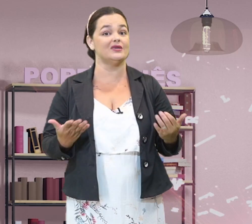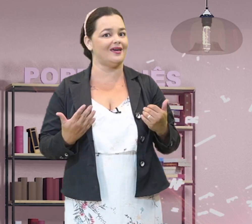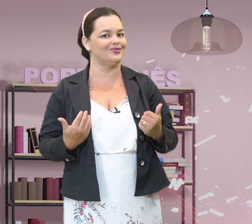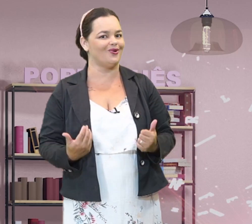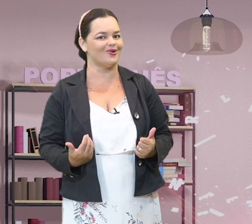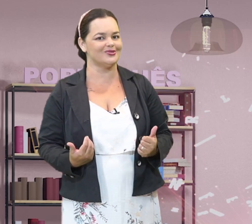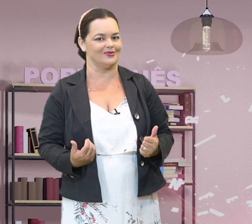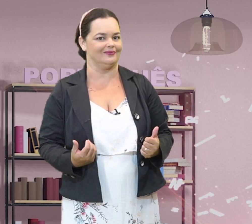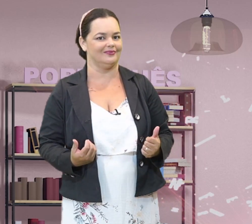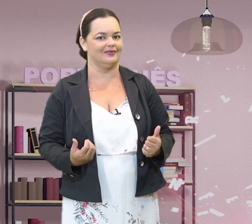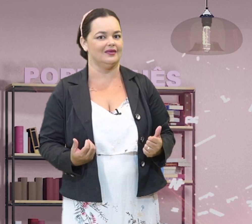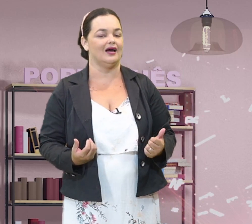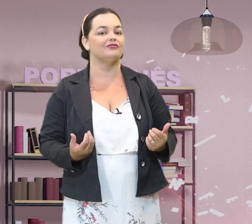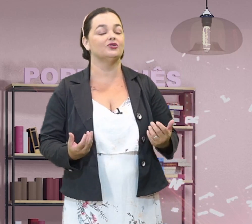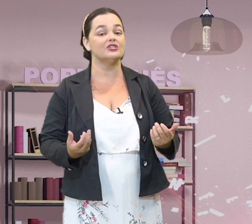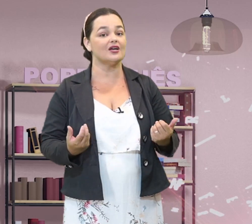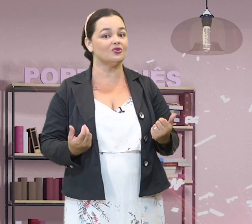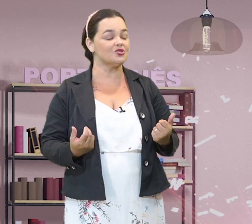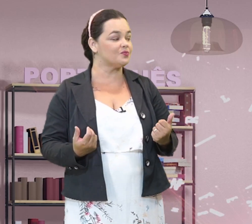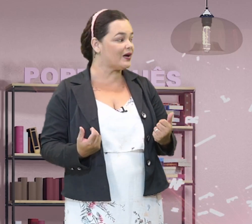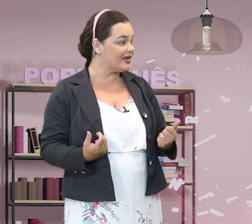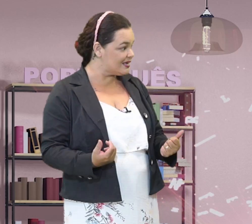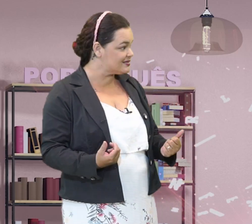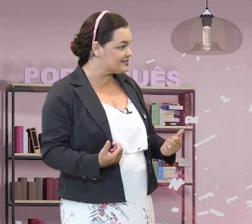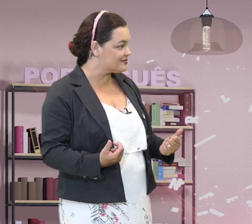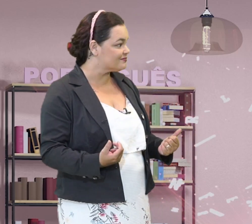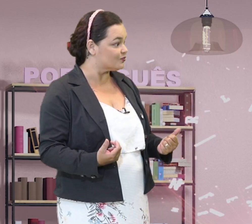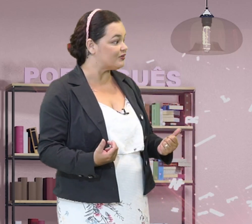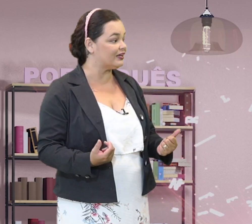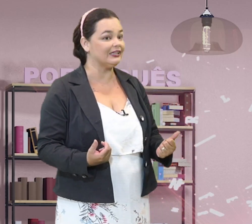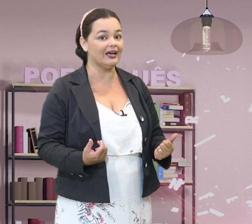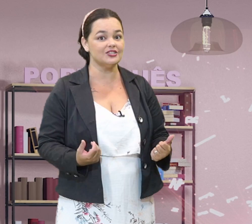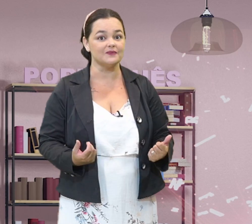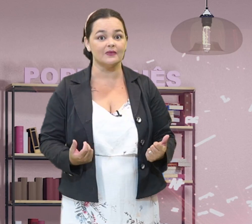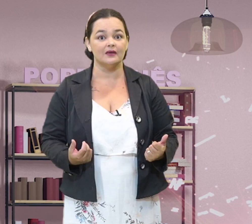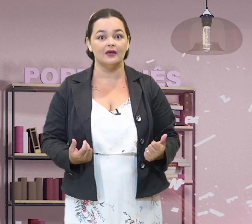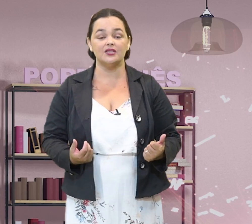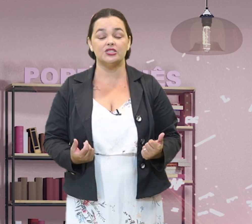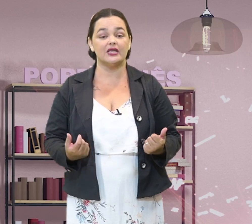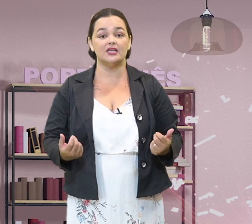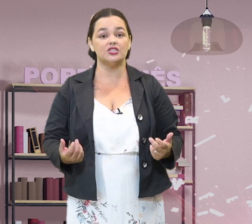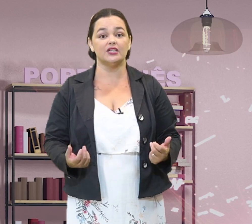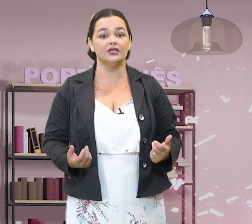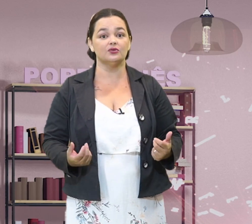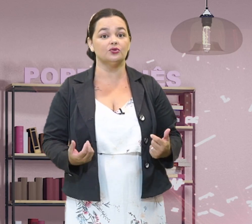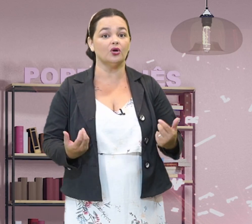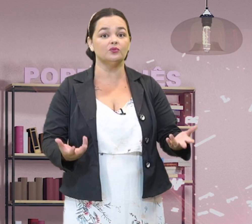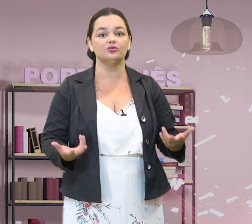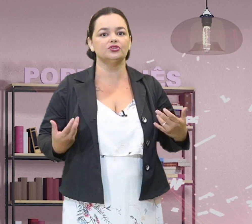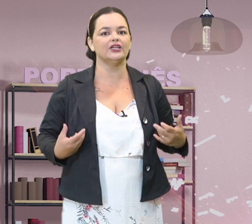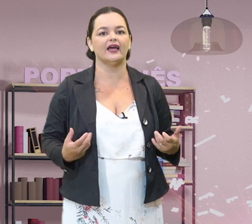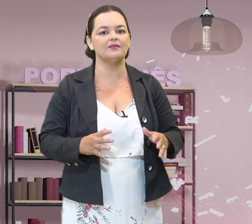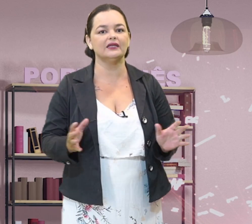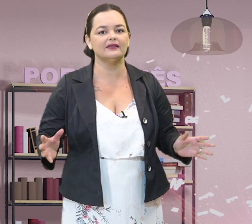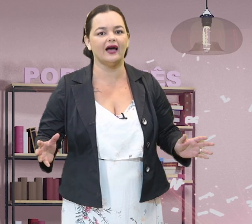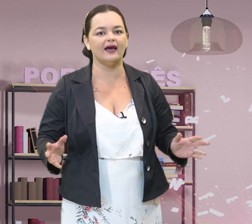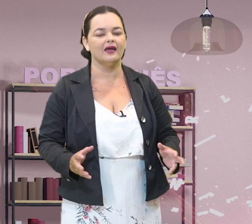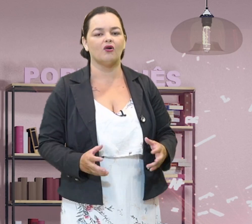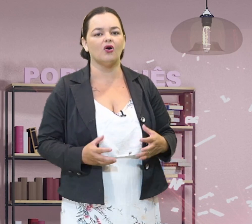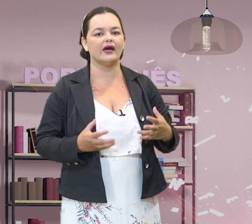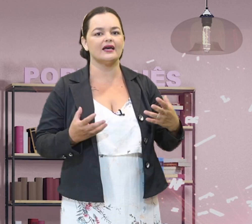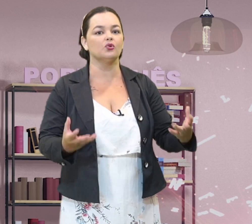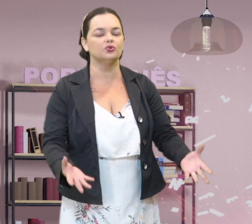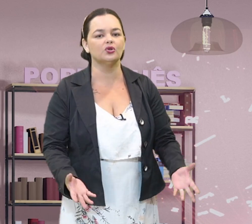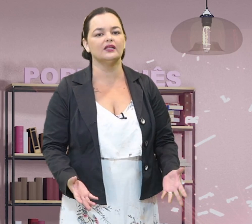valorizar o que é nosso, a valorizar o nosso país, não é verdade? A gente está deixando todo mundo chegar e